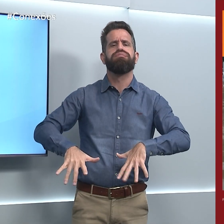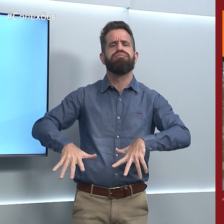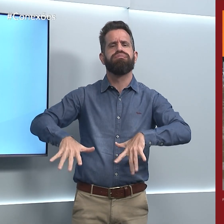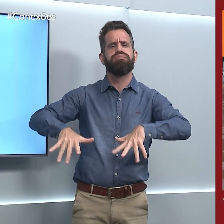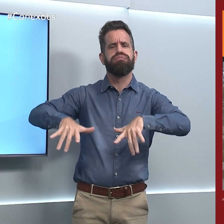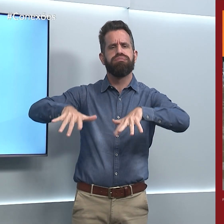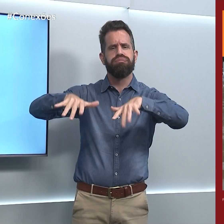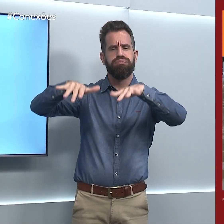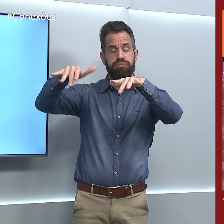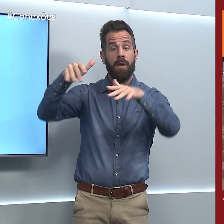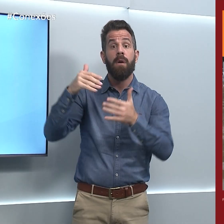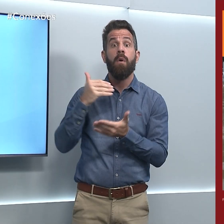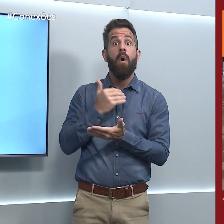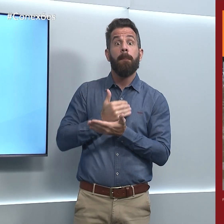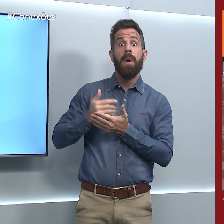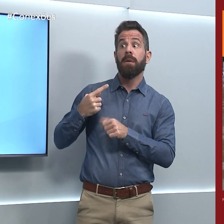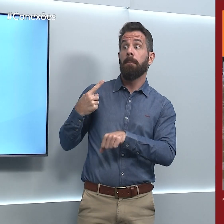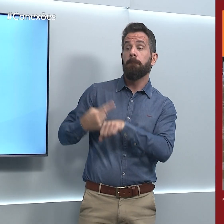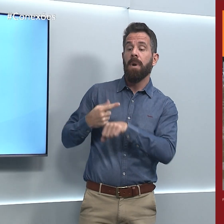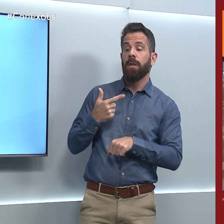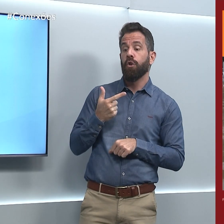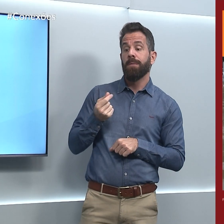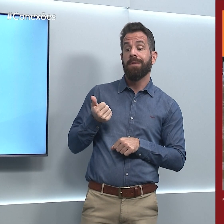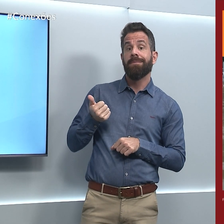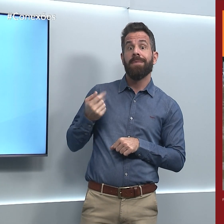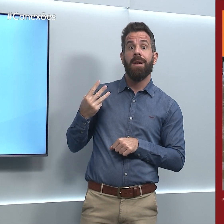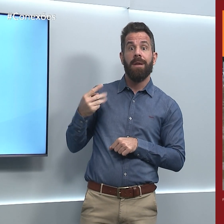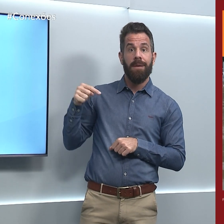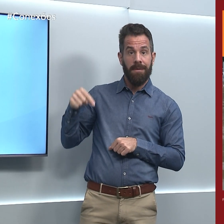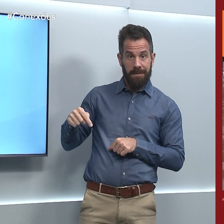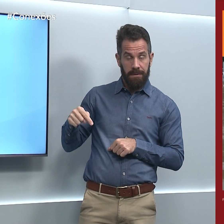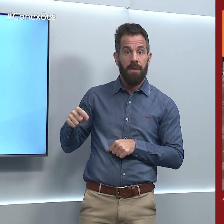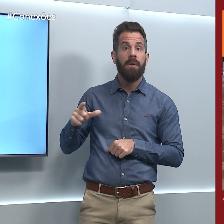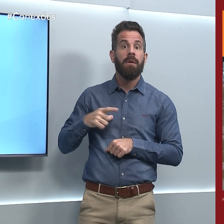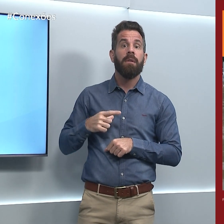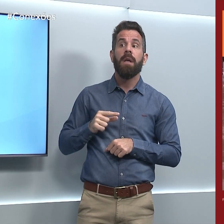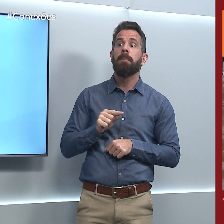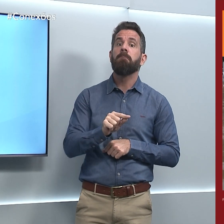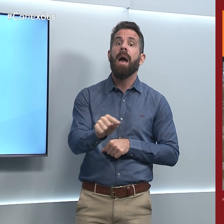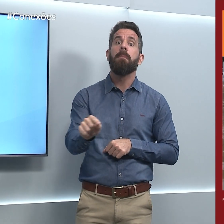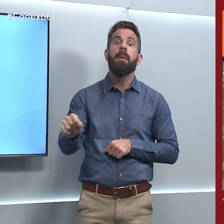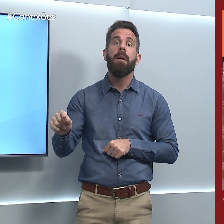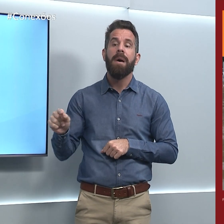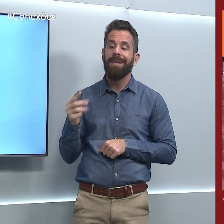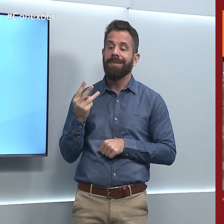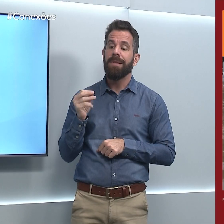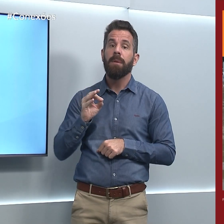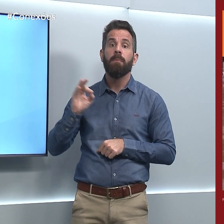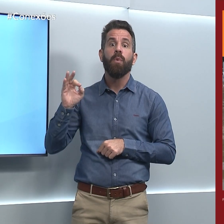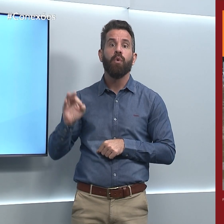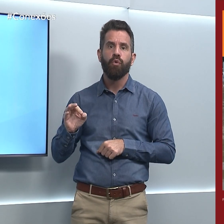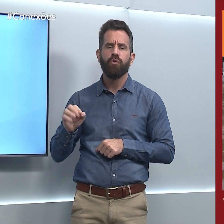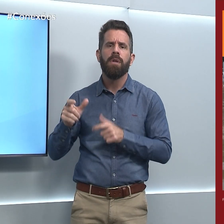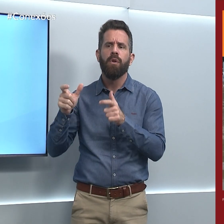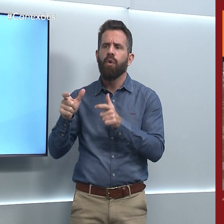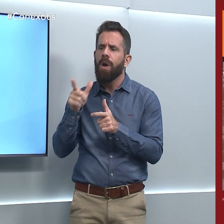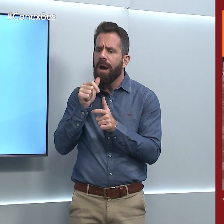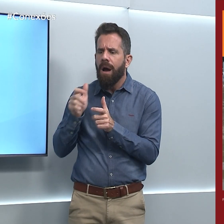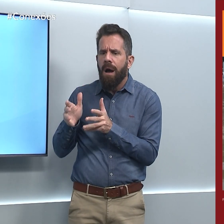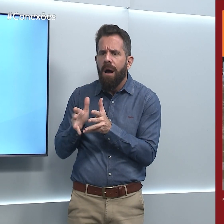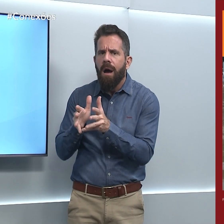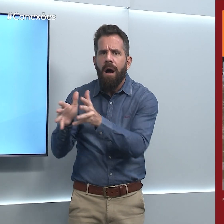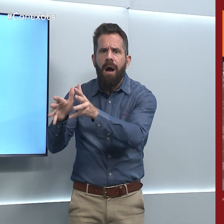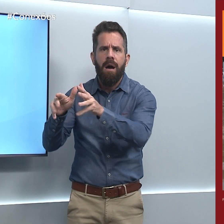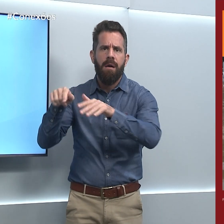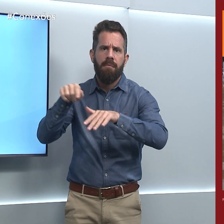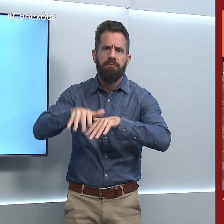Com 30% da rede fluvial do continente atingida por enchentes significativas,